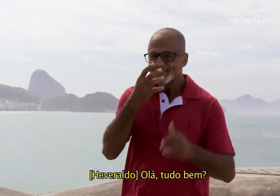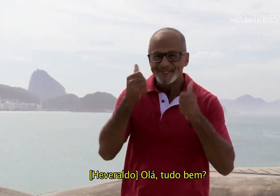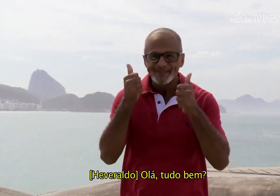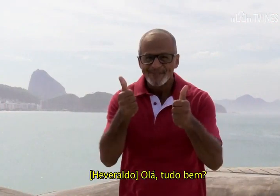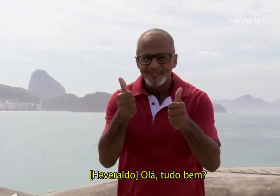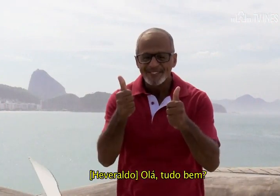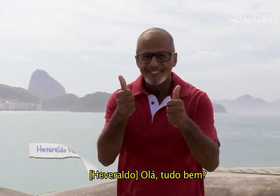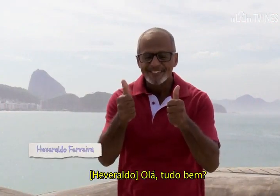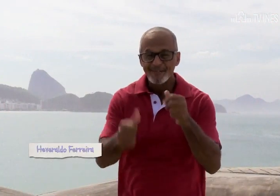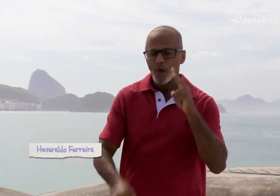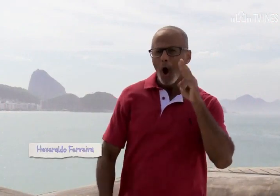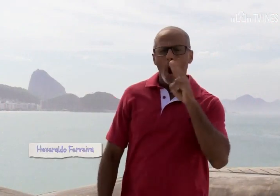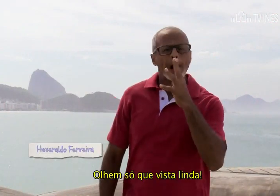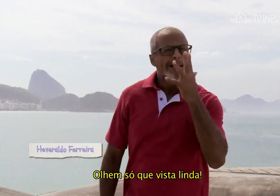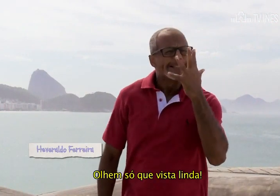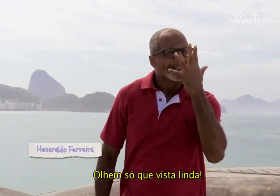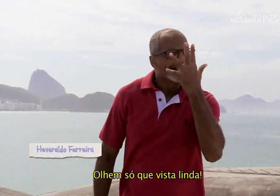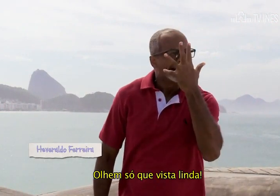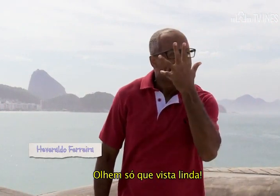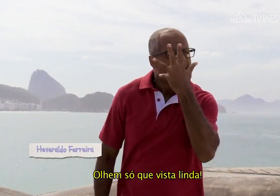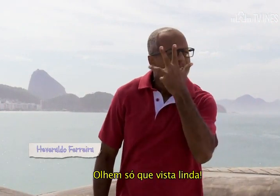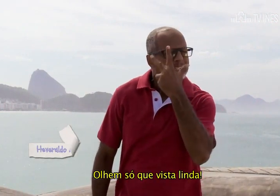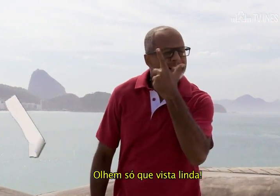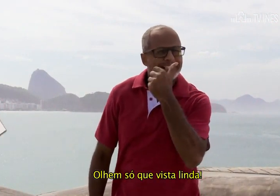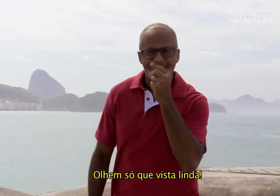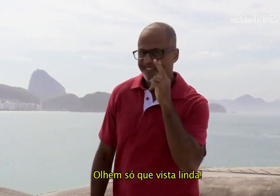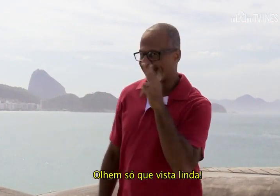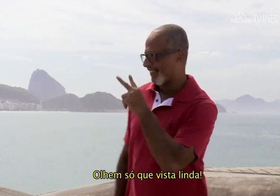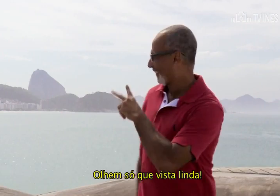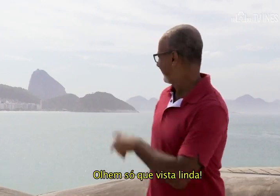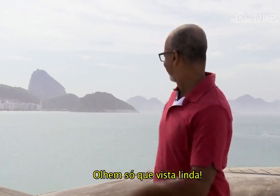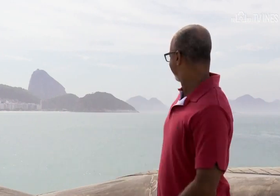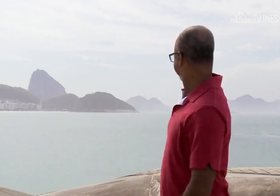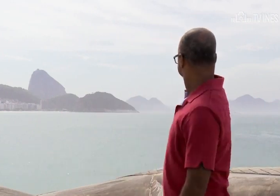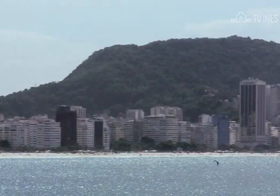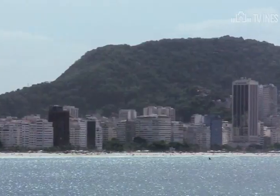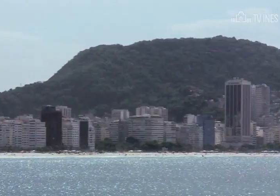Olá, tudo bem? Olhem só que vista linda!